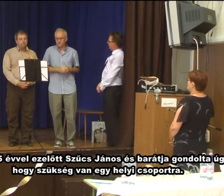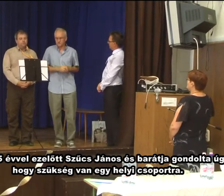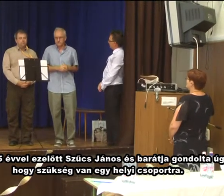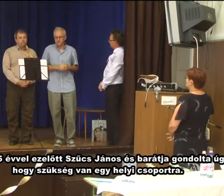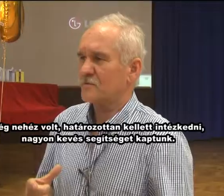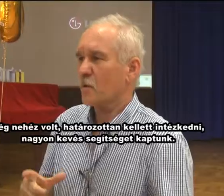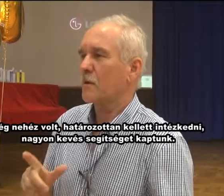csoportra.